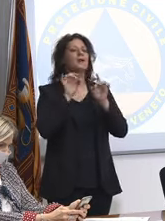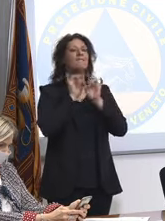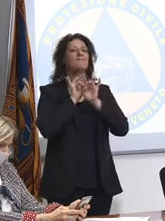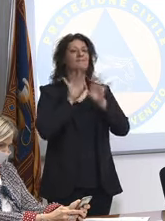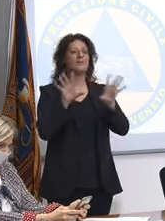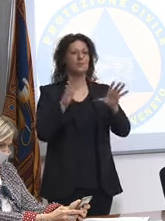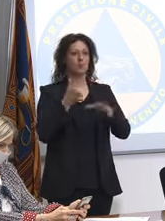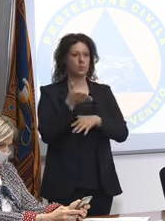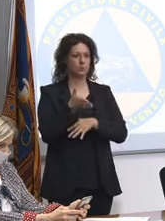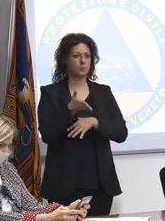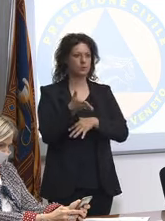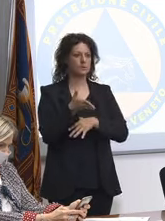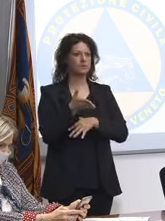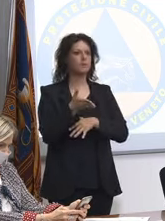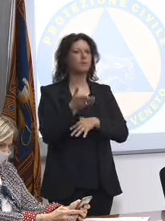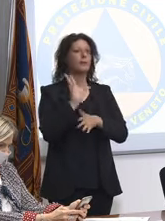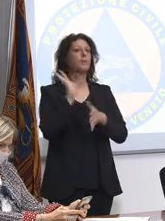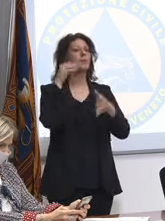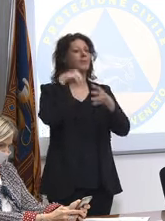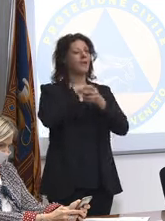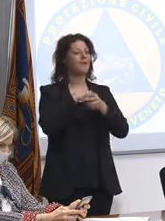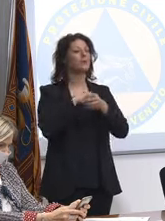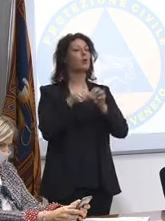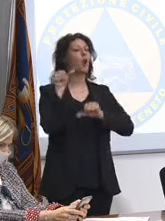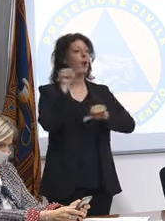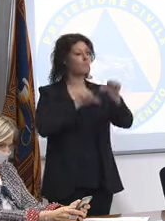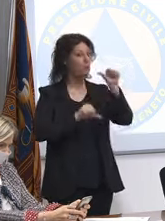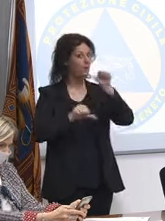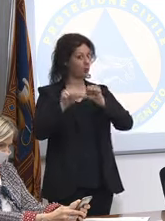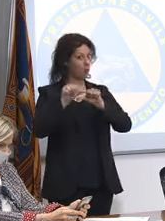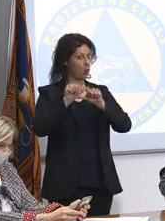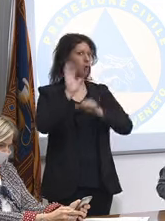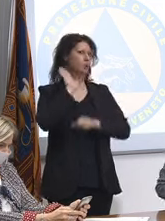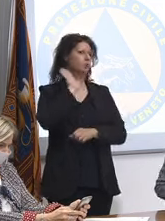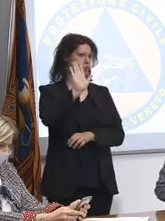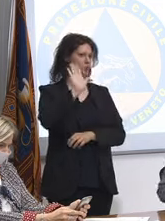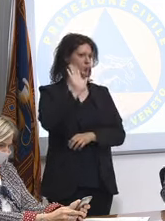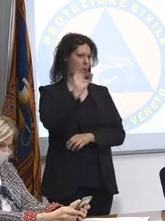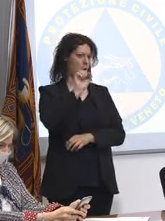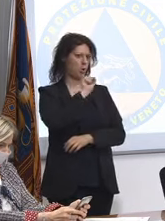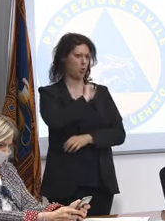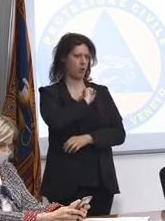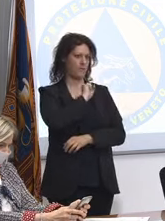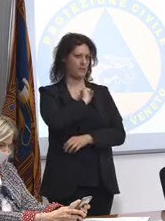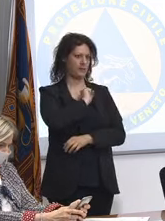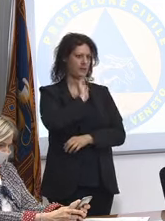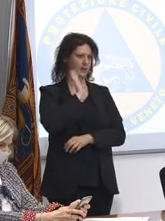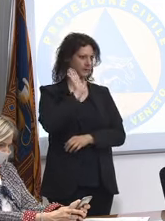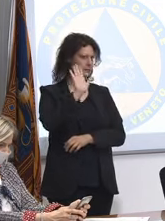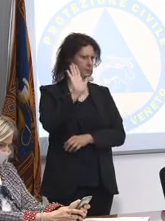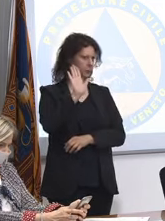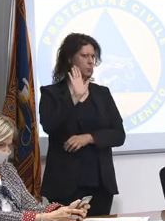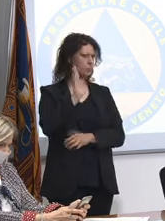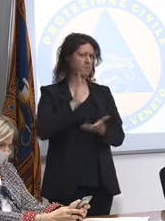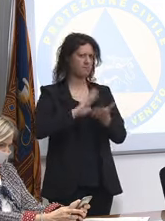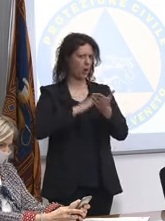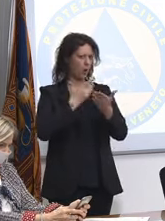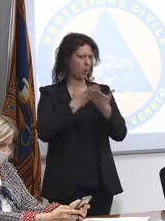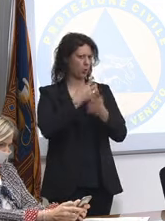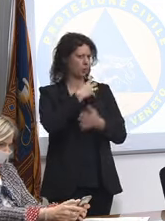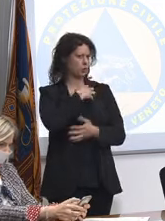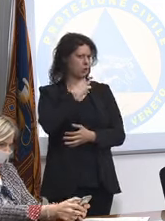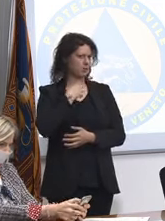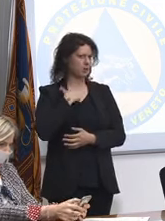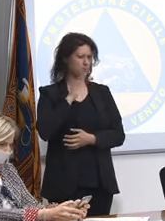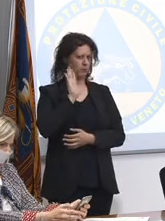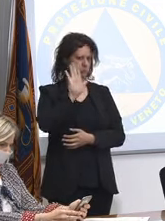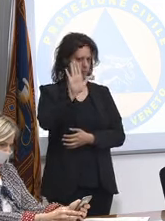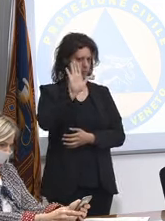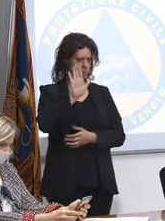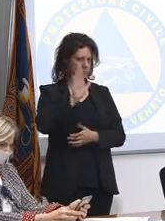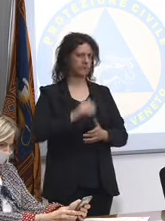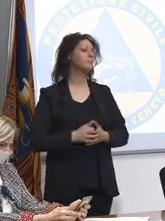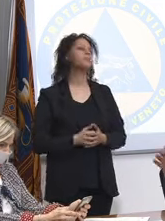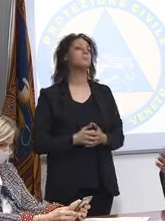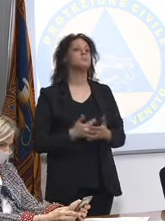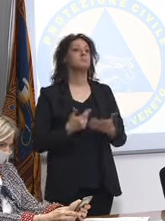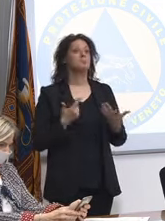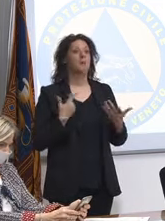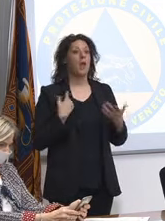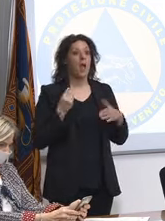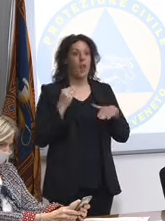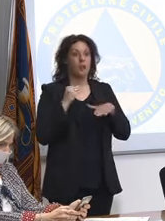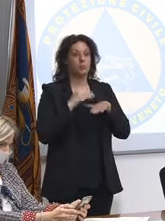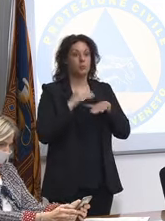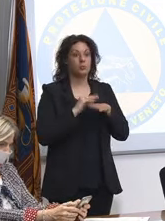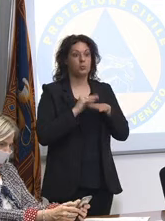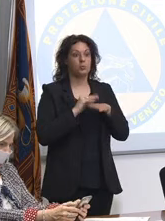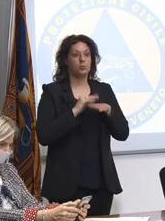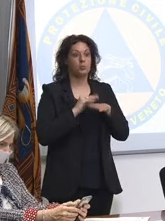laboratorio, punto. Quindi nessuno discute l'alto valore scientifico del professore. Mi fermo qui, dopo, per carità,